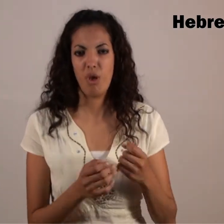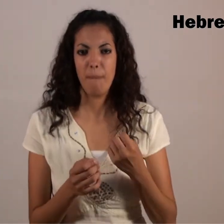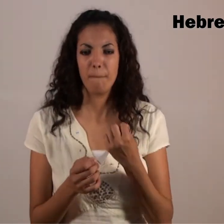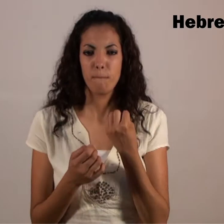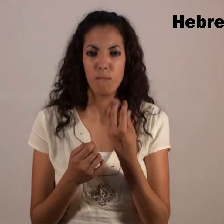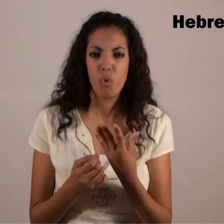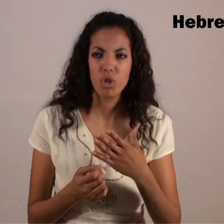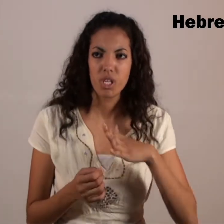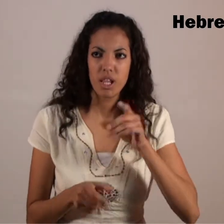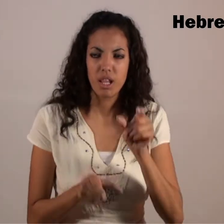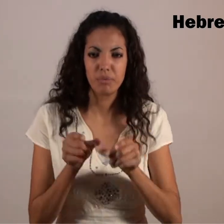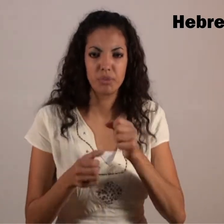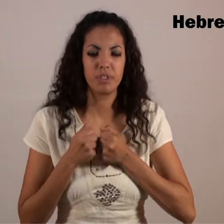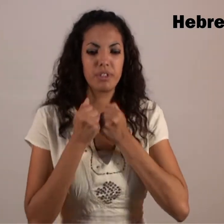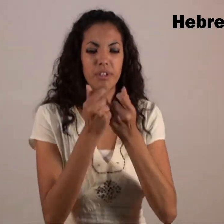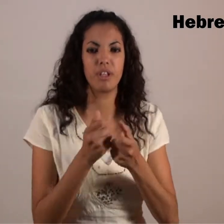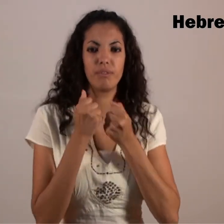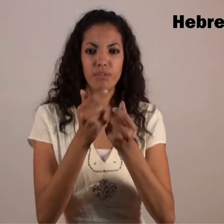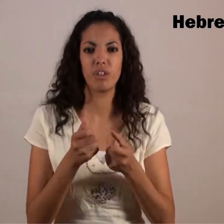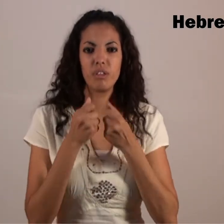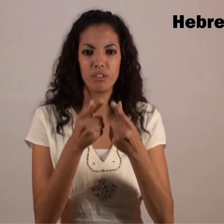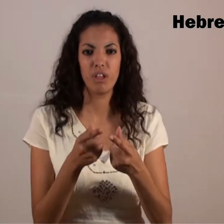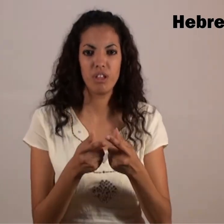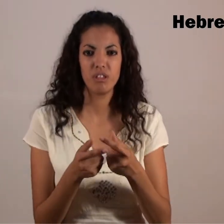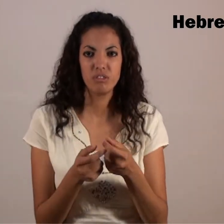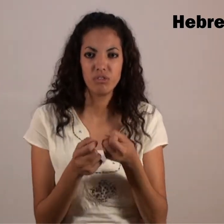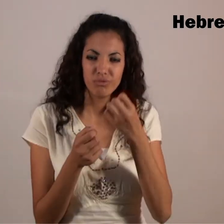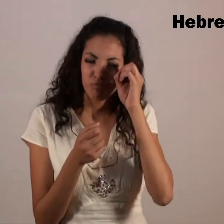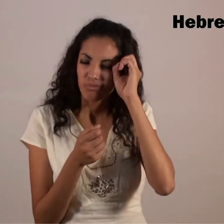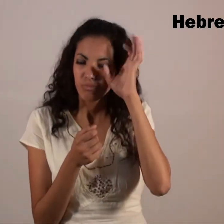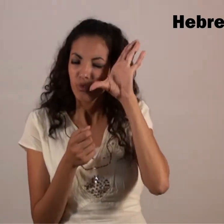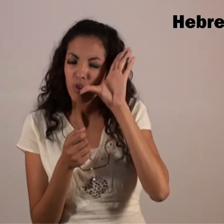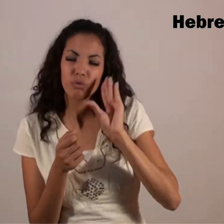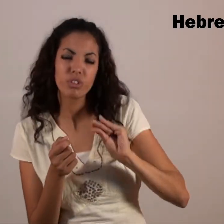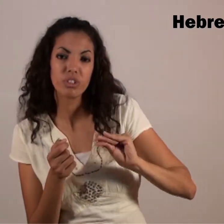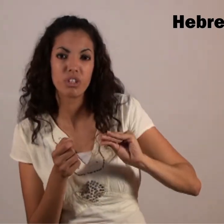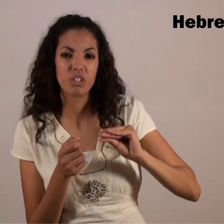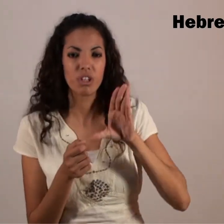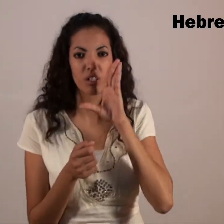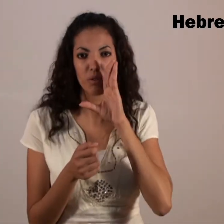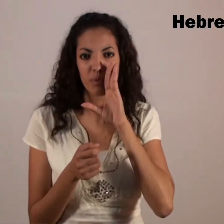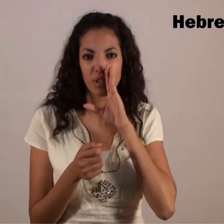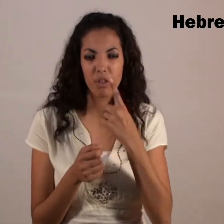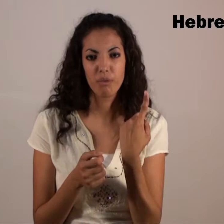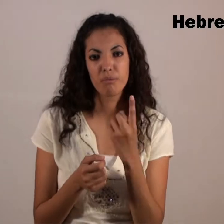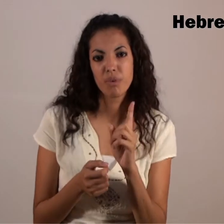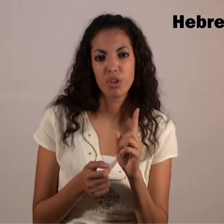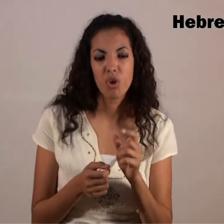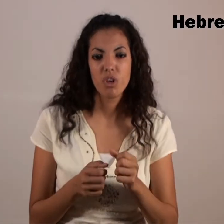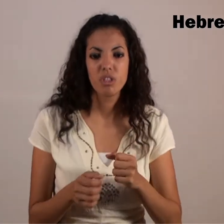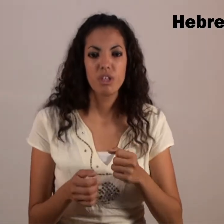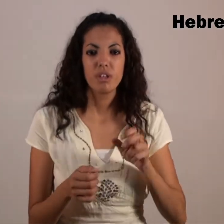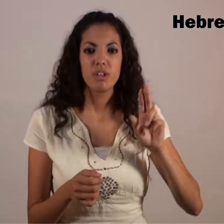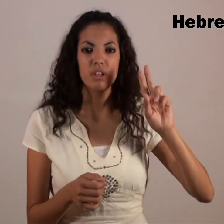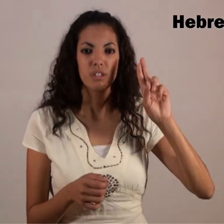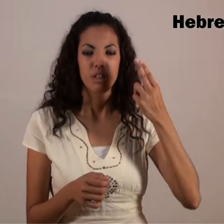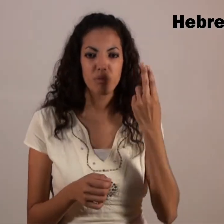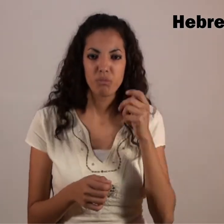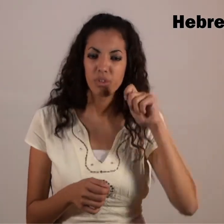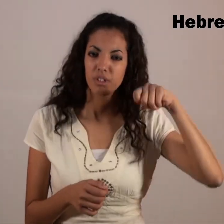conciencia de pecado. Pero en estos sacrificios cada año se hace memoria de los pecados, porque la sangre de